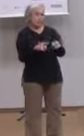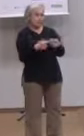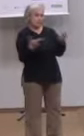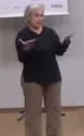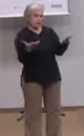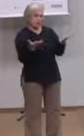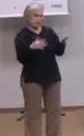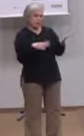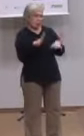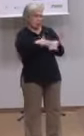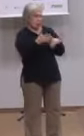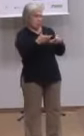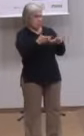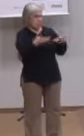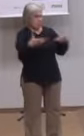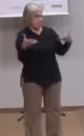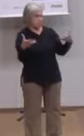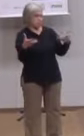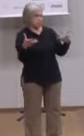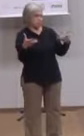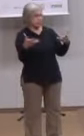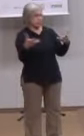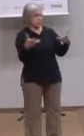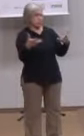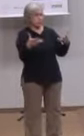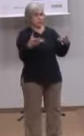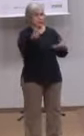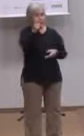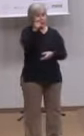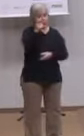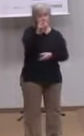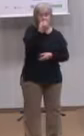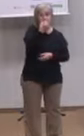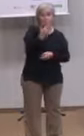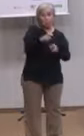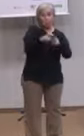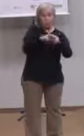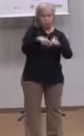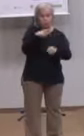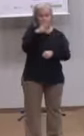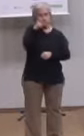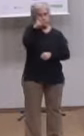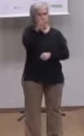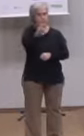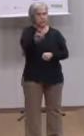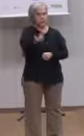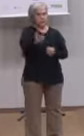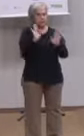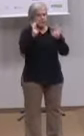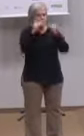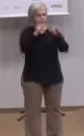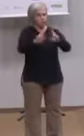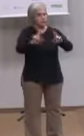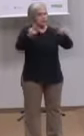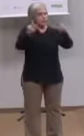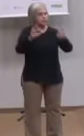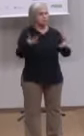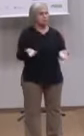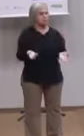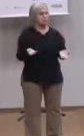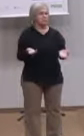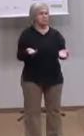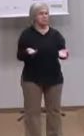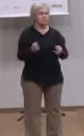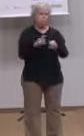agora está tendo... A doença tomou uma proporção interessante, por isso, um foco, né? Diferente por isso que está aí